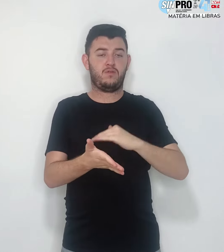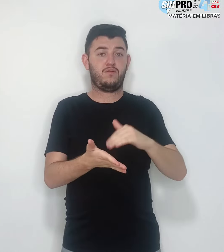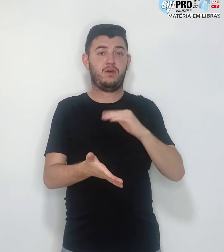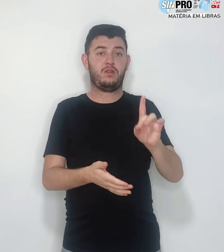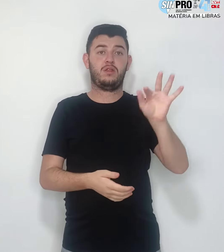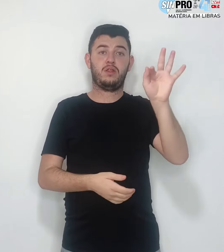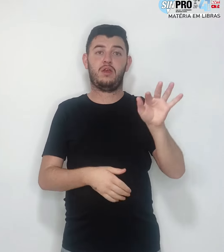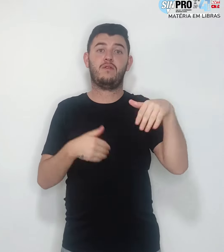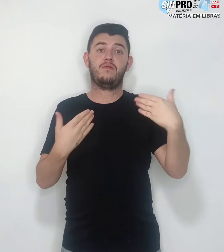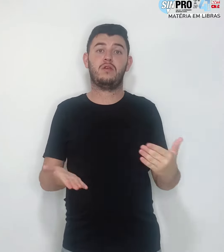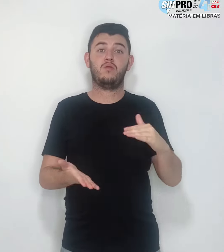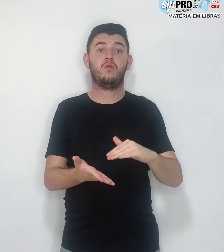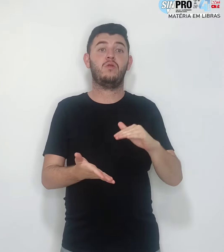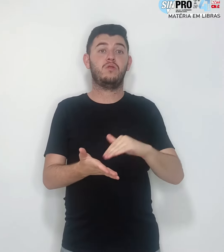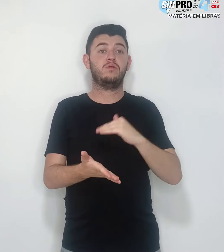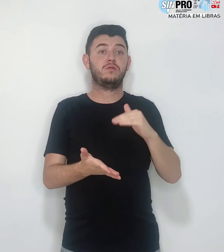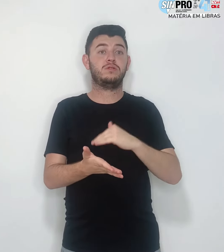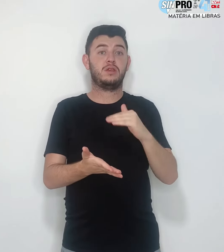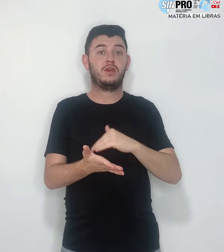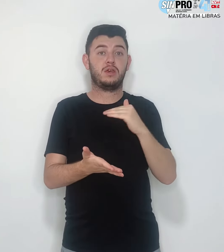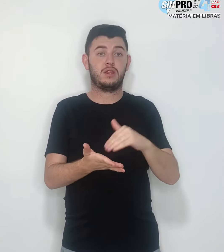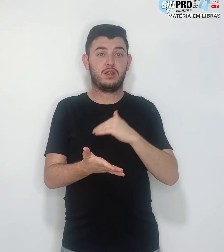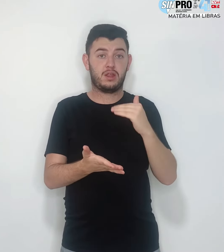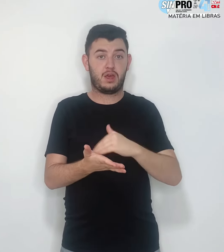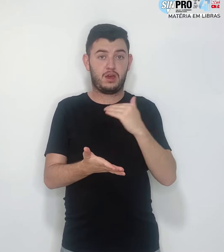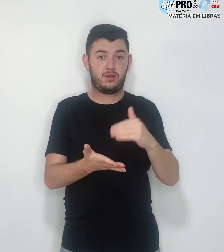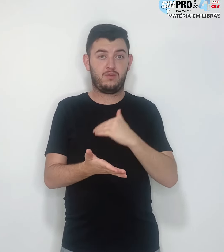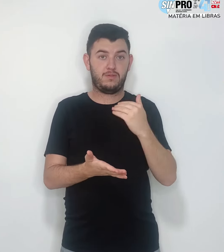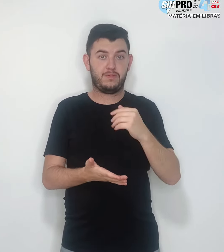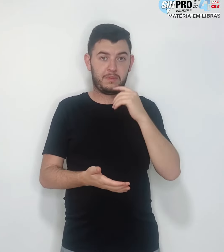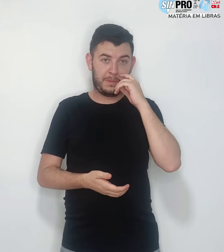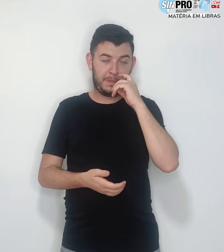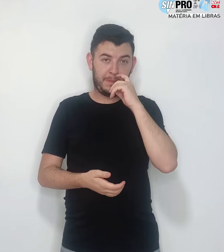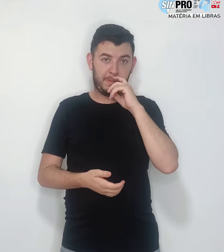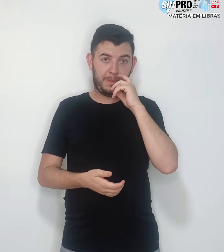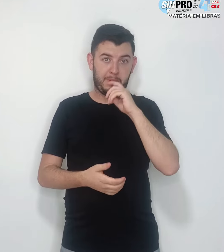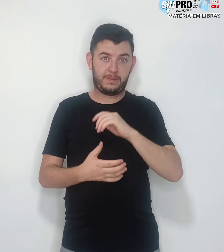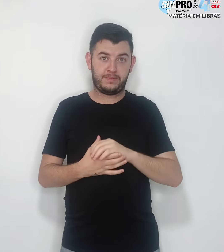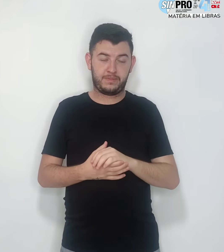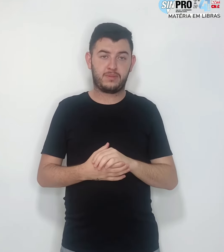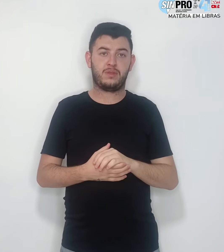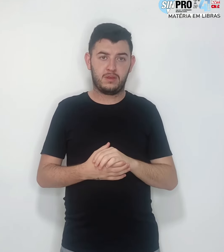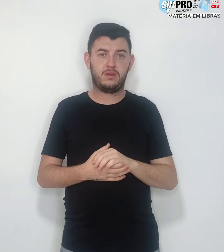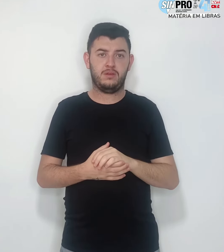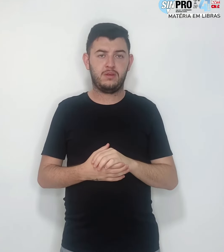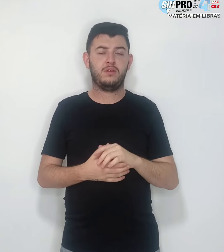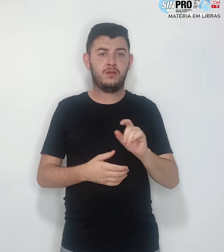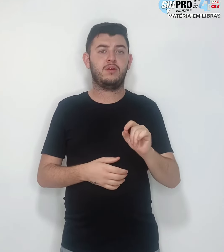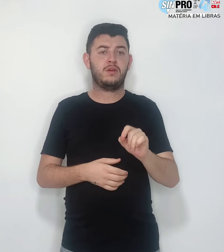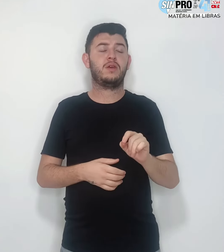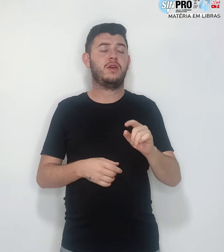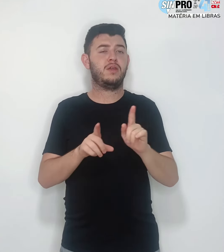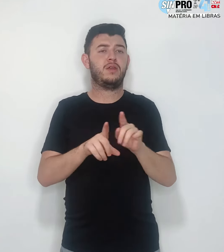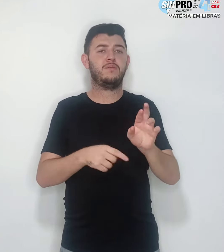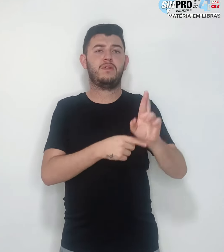Internacionais da CUT e membro representante dos trabalhadores no Conselho de Administração